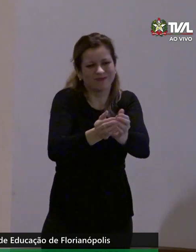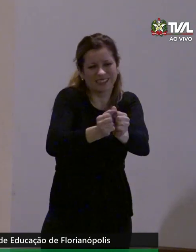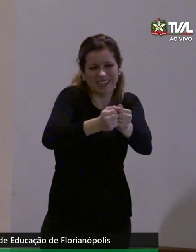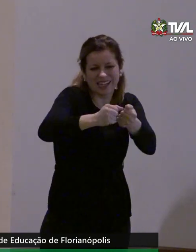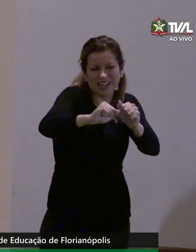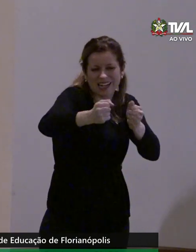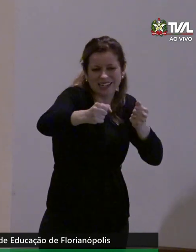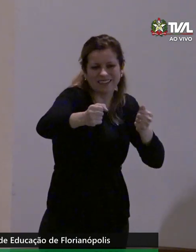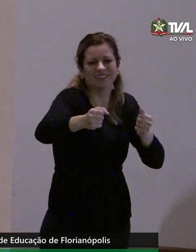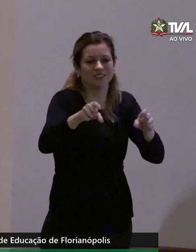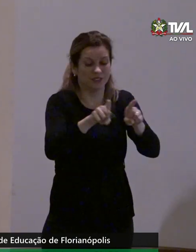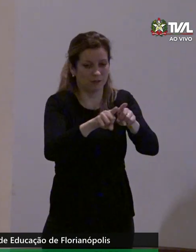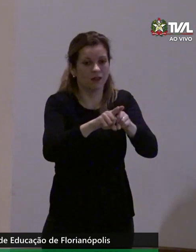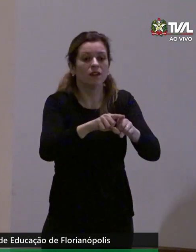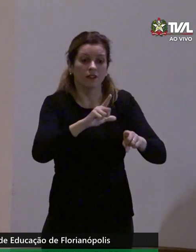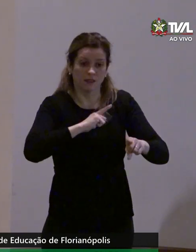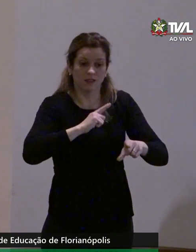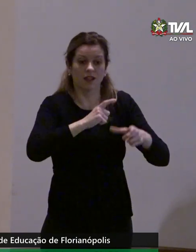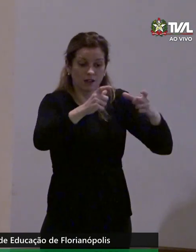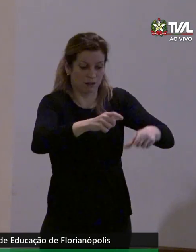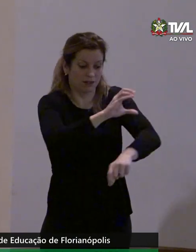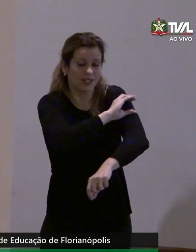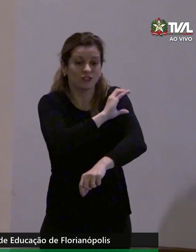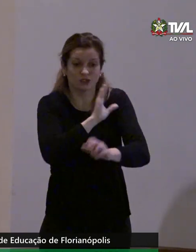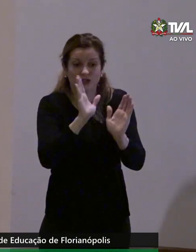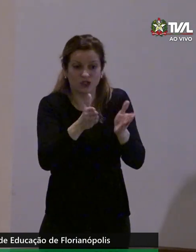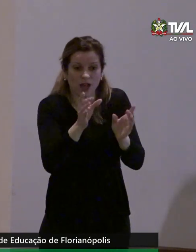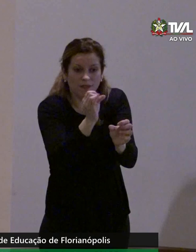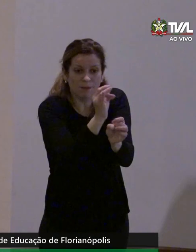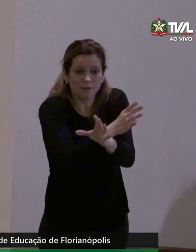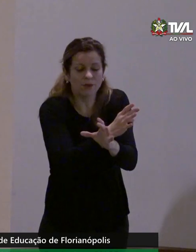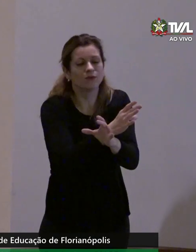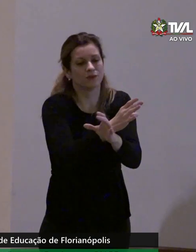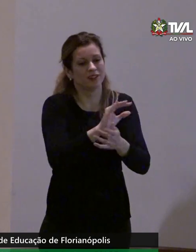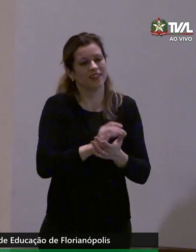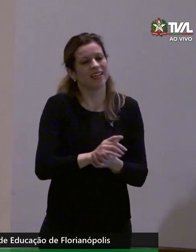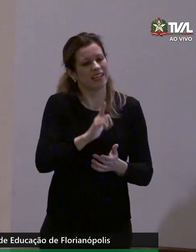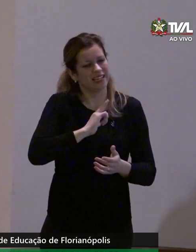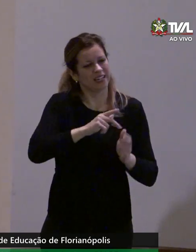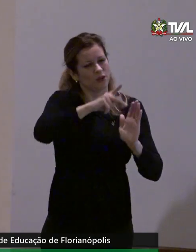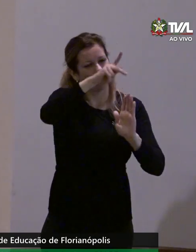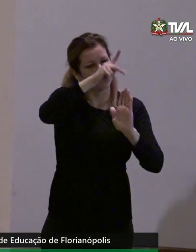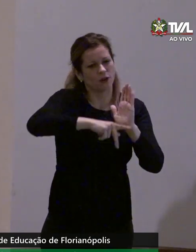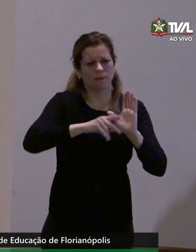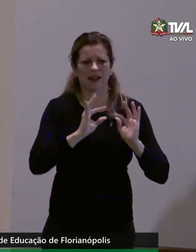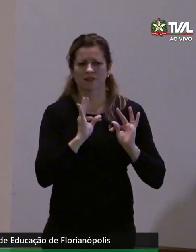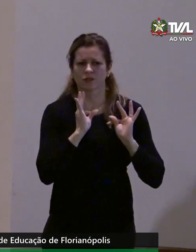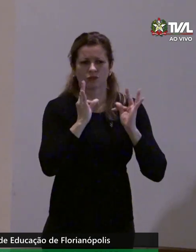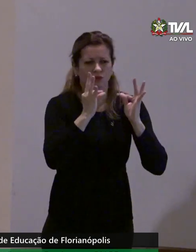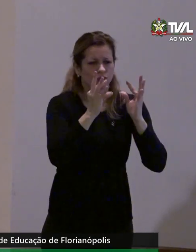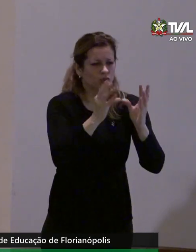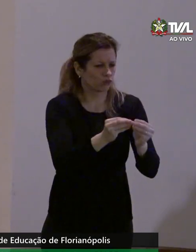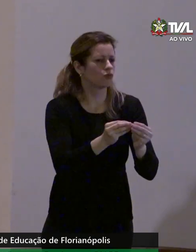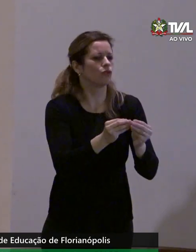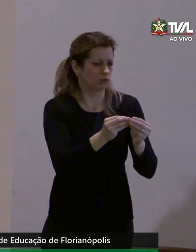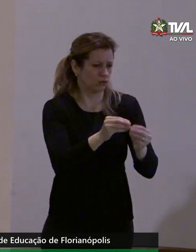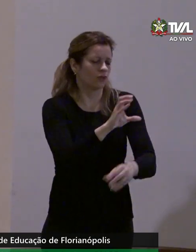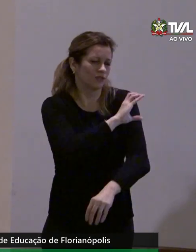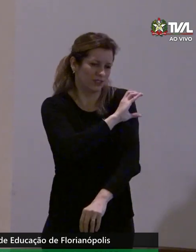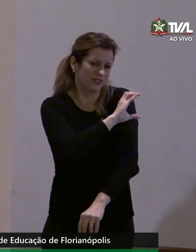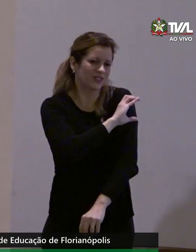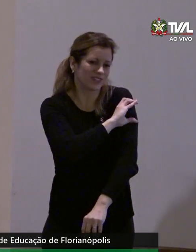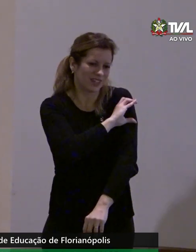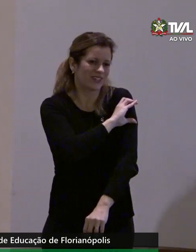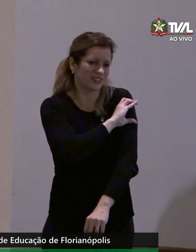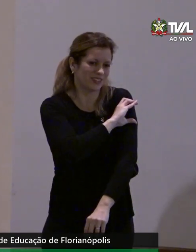já tem isso fez com que a gente criasse um projeto agora para todas as nossas creches e todas as nossas